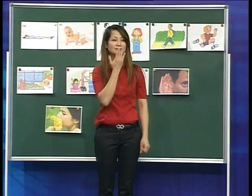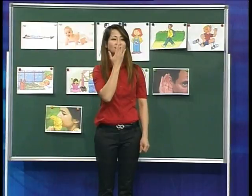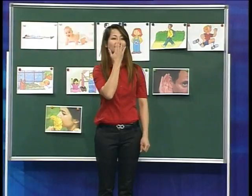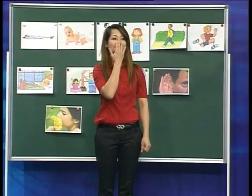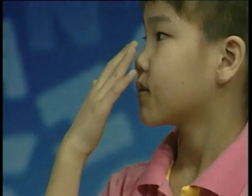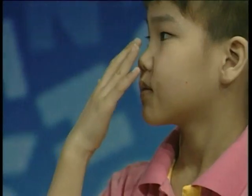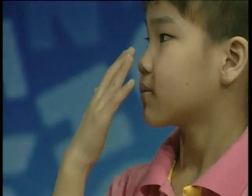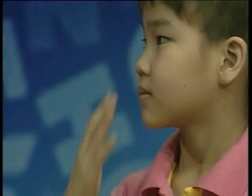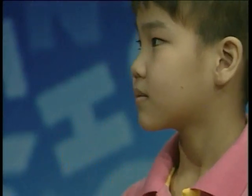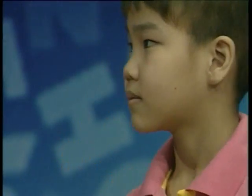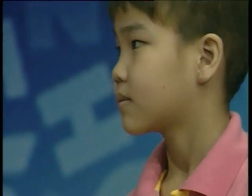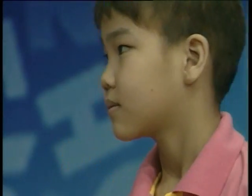Hãy chú ý cách cô giáo sửa sai cho bạn